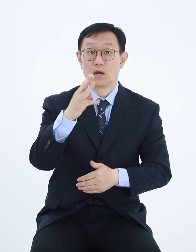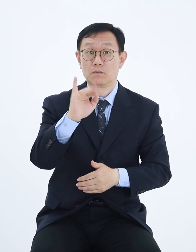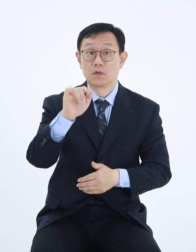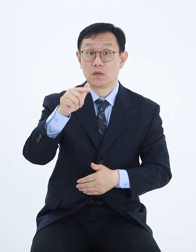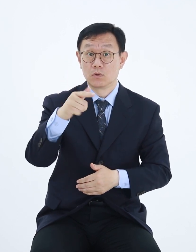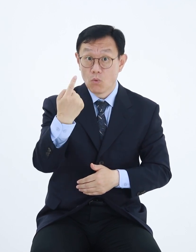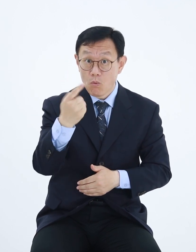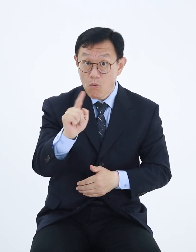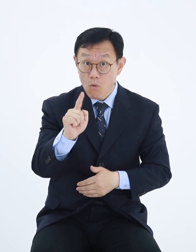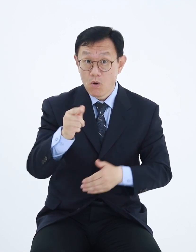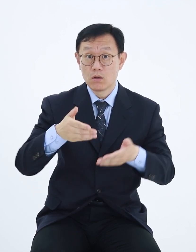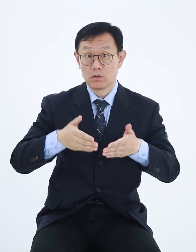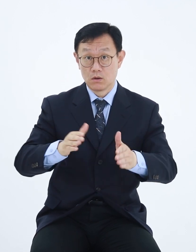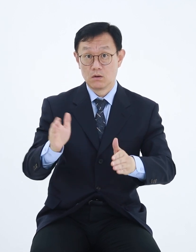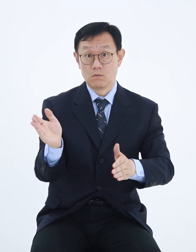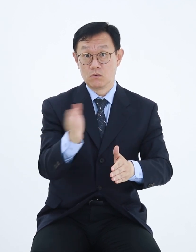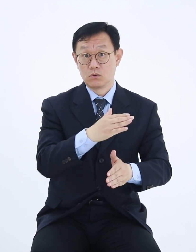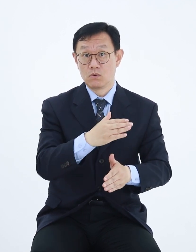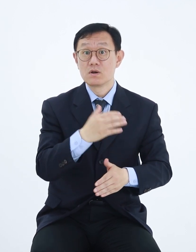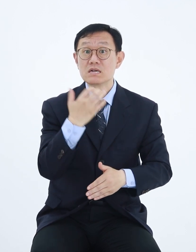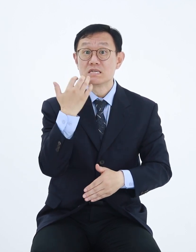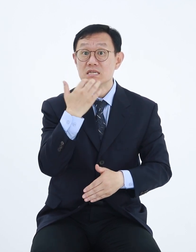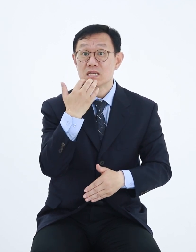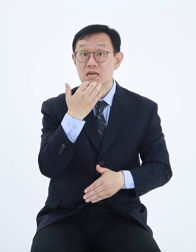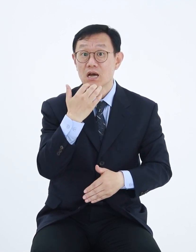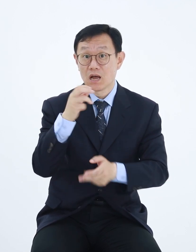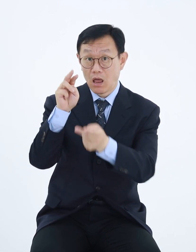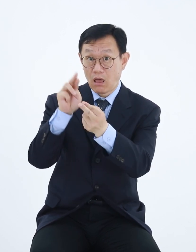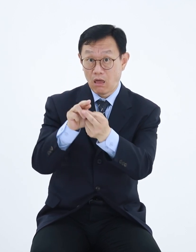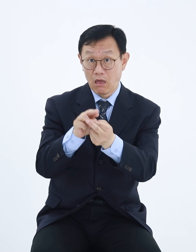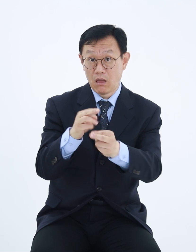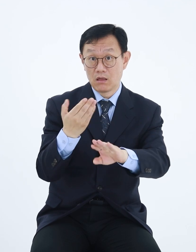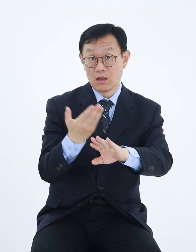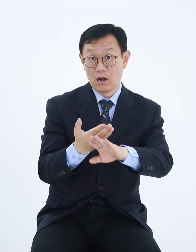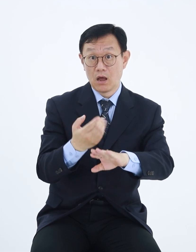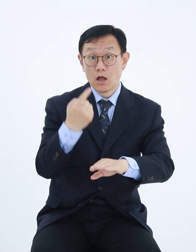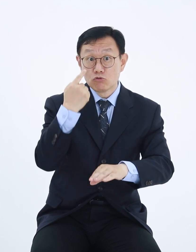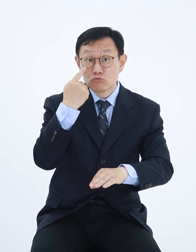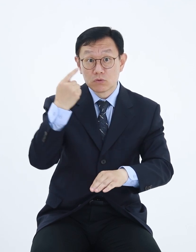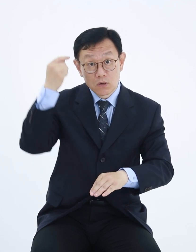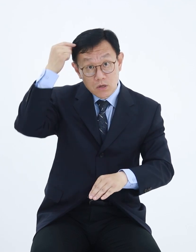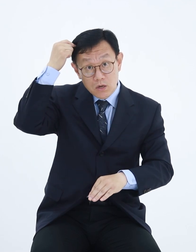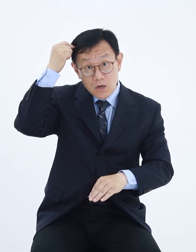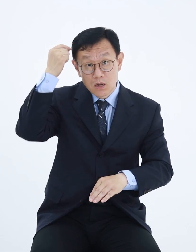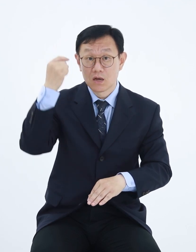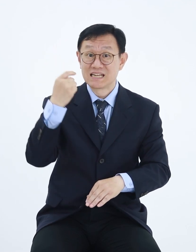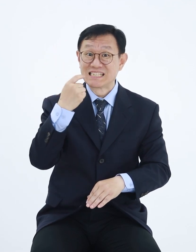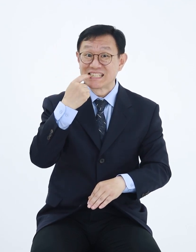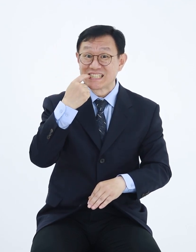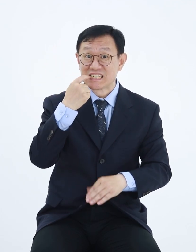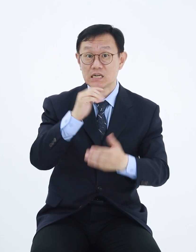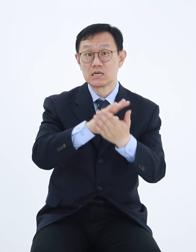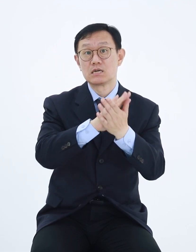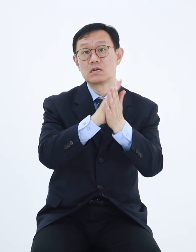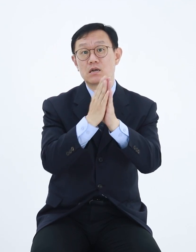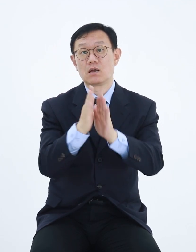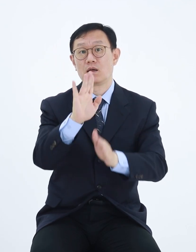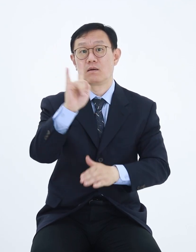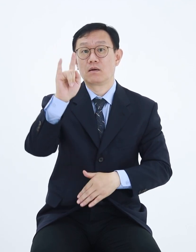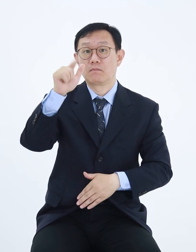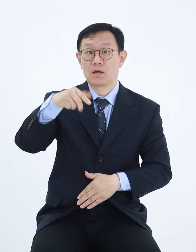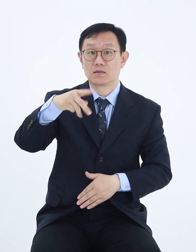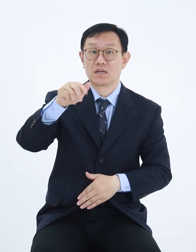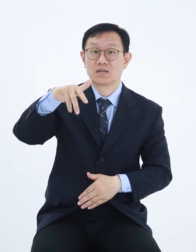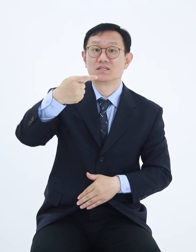알비노란 태어나면서부터 멜라닌 색소가 부족해 피부나 눈동자, 털 등이 하얗게 되는 백색증을 가진 사람을